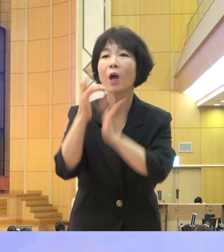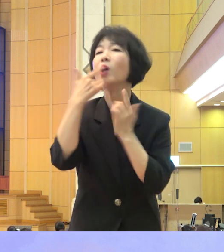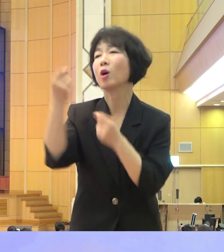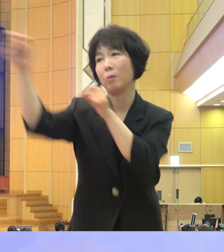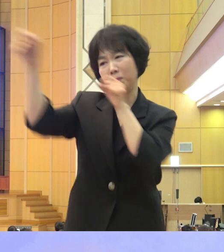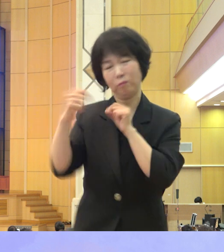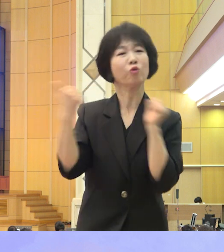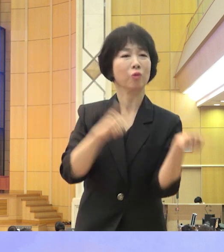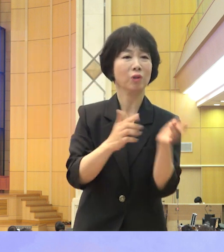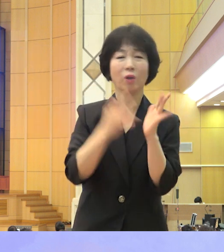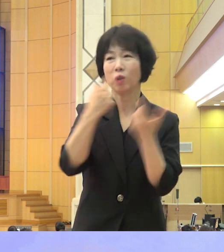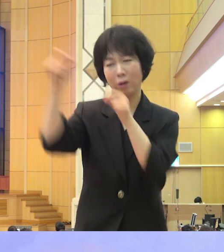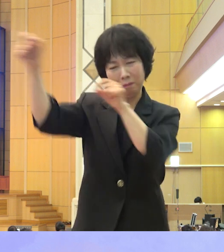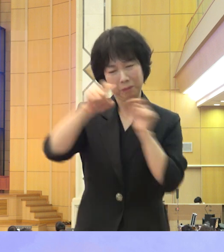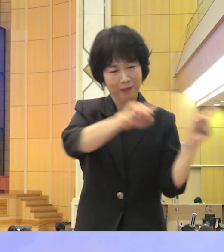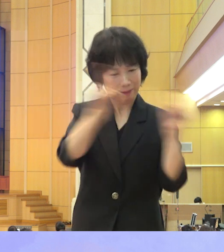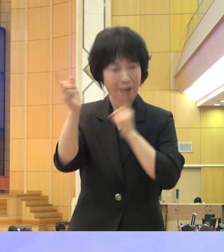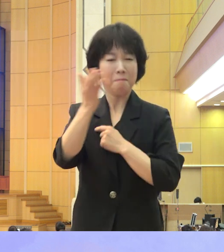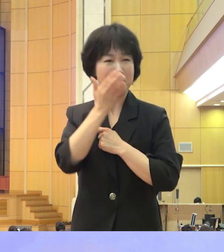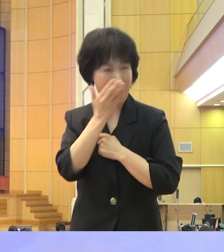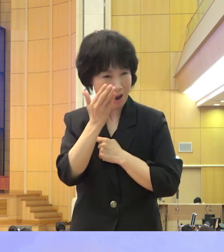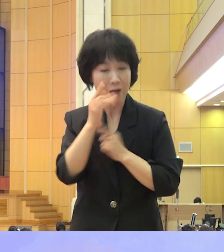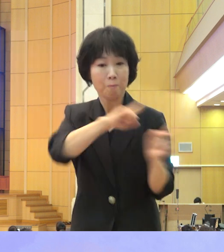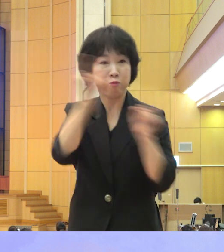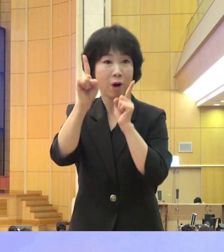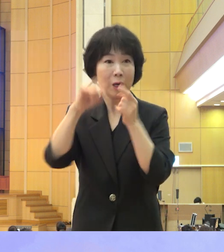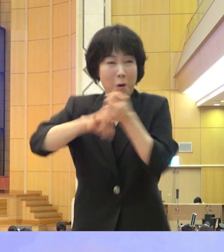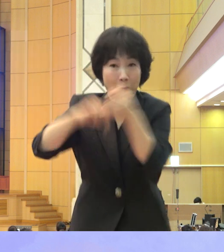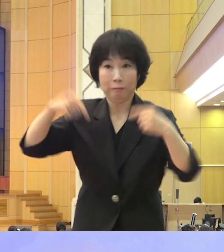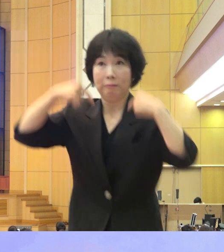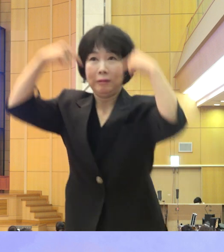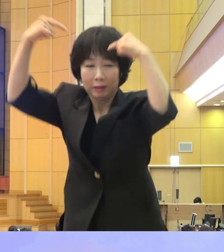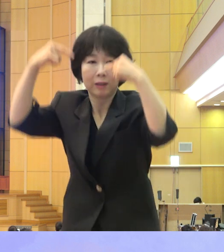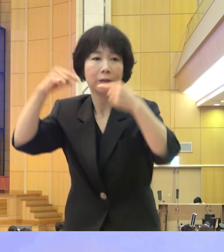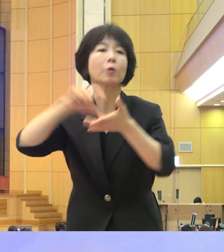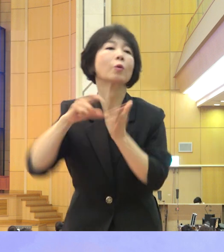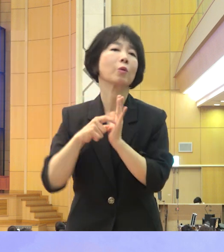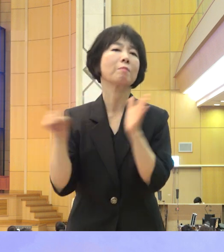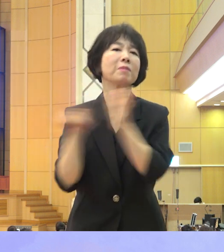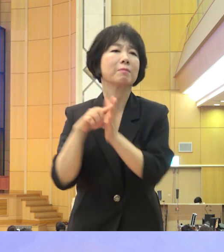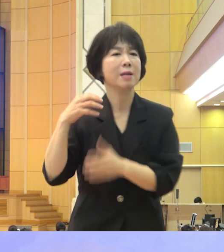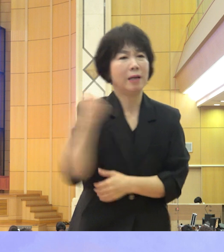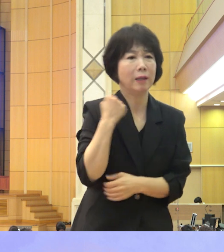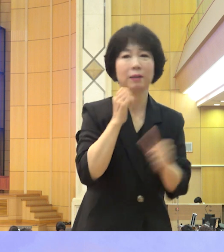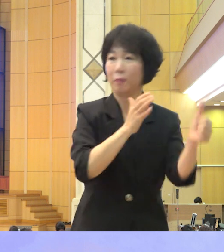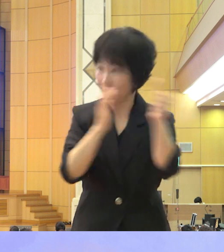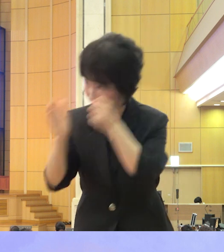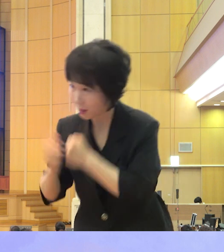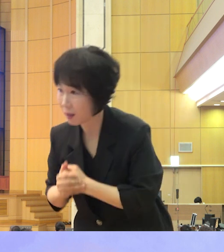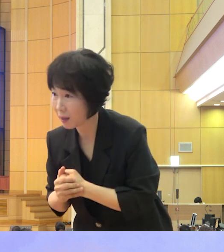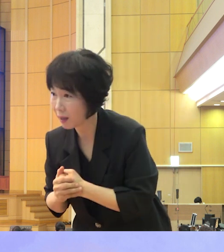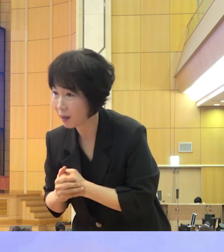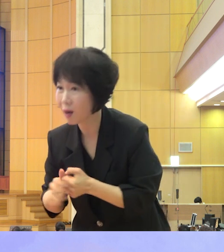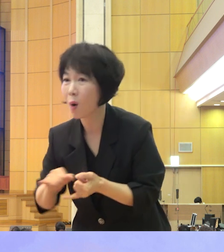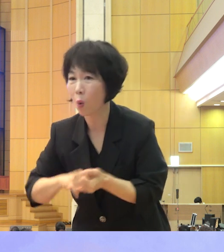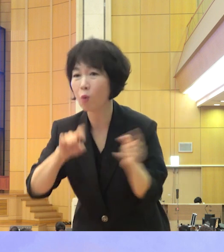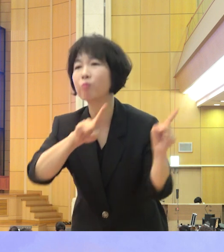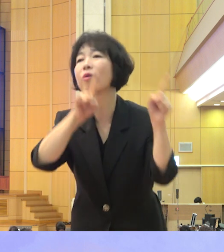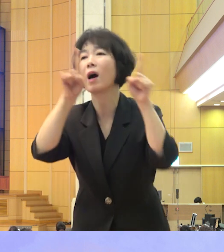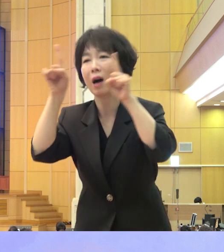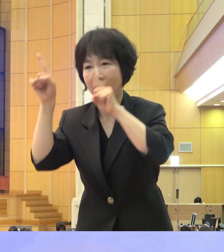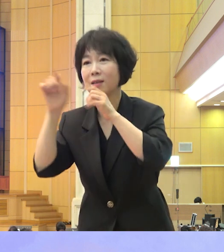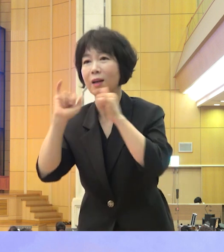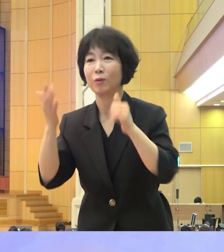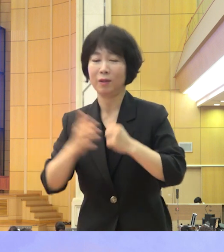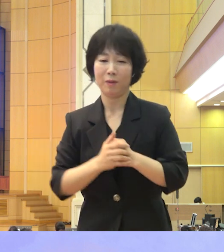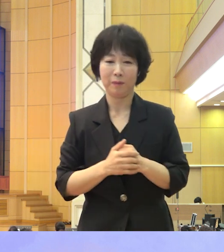예수님처럼 죽고 예수님처럼 살 수 있는, 부활에 이를 수 있는, 예수님이 부활해서 승천하셨듯이 우리도 부활에 이를 수 있는